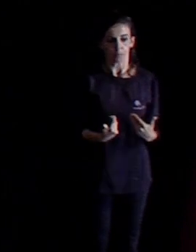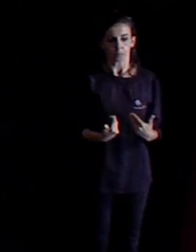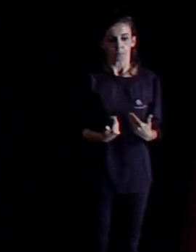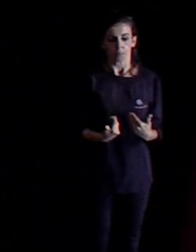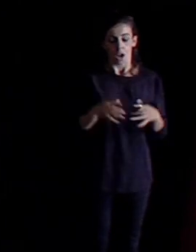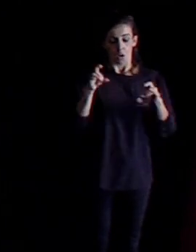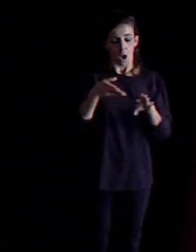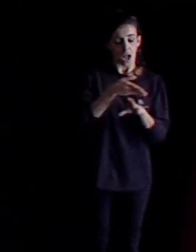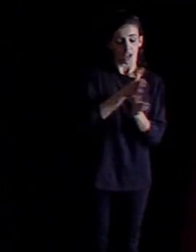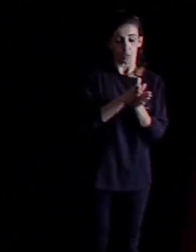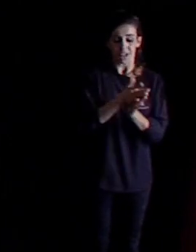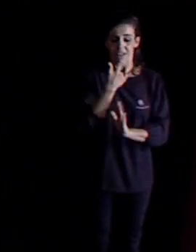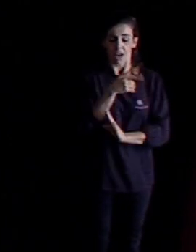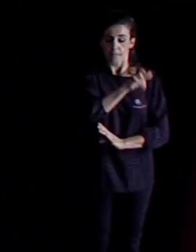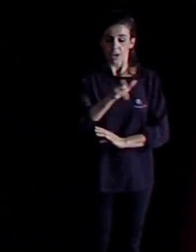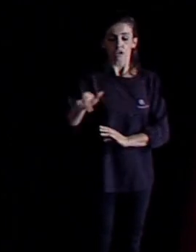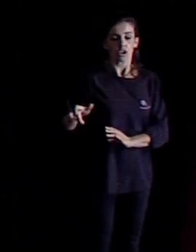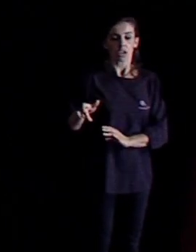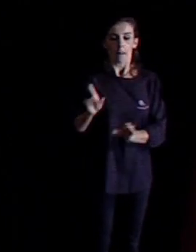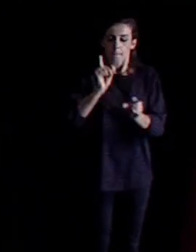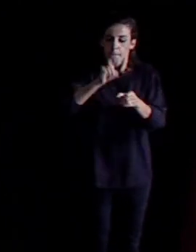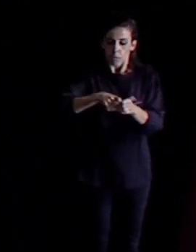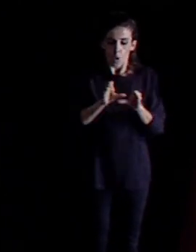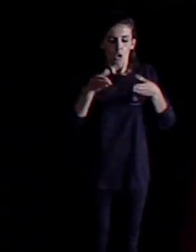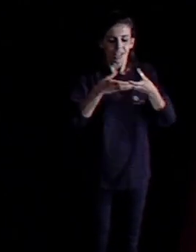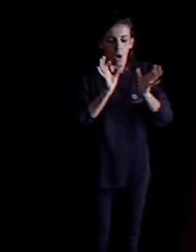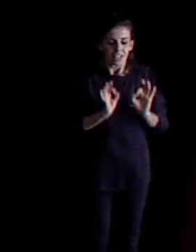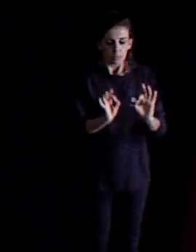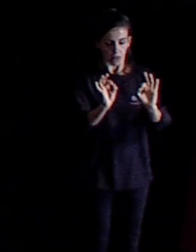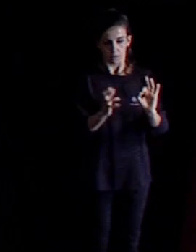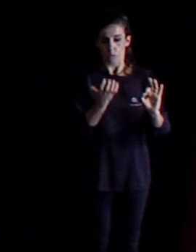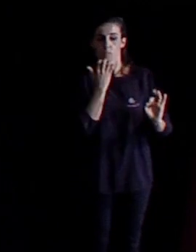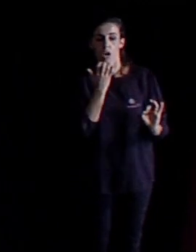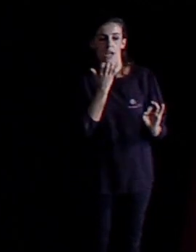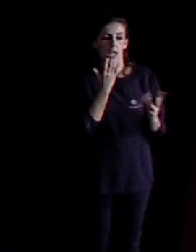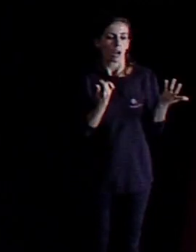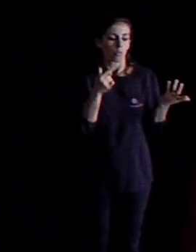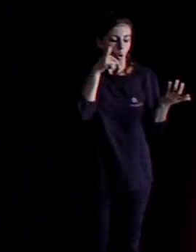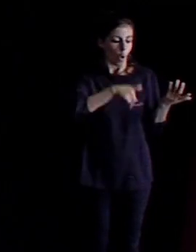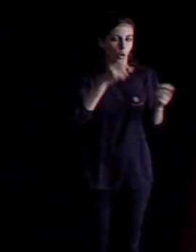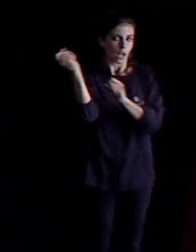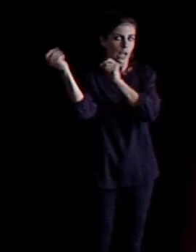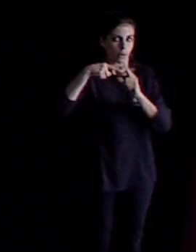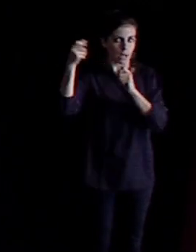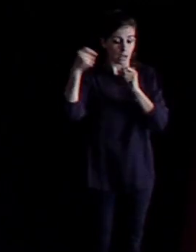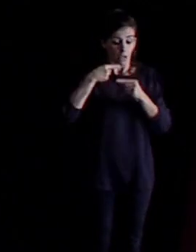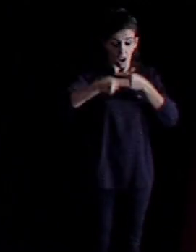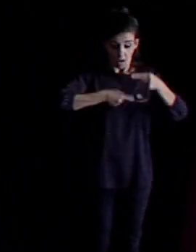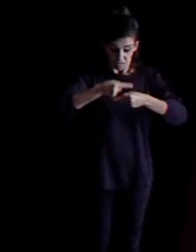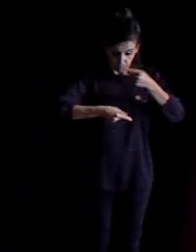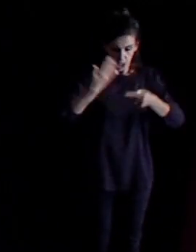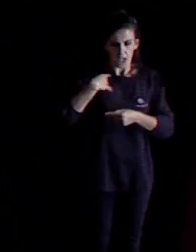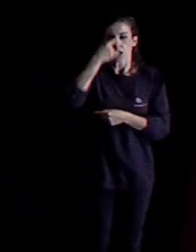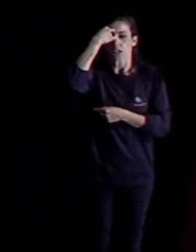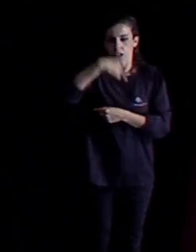Como decía antes Charo, las personas que pertenecen a un colectivo determinado, por ejemplo, pues soy inmigrante, la familia sabe que